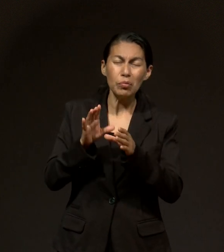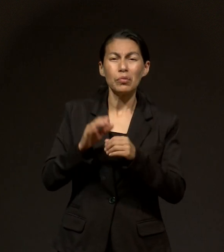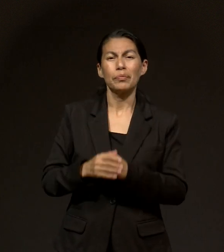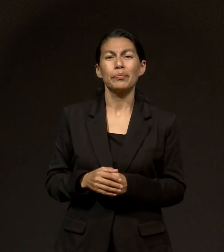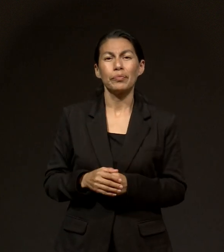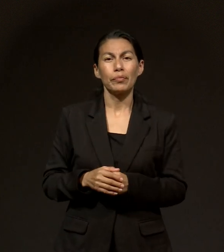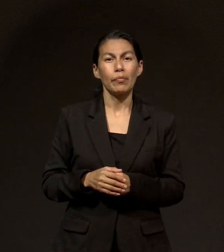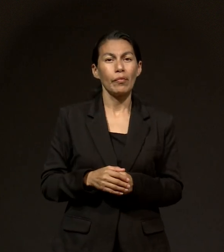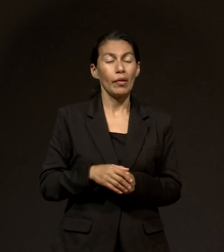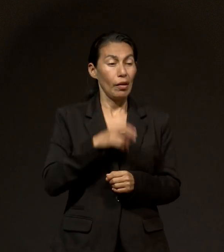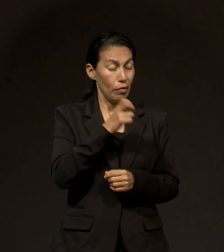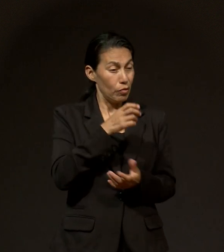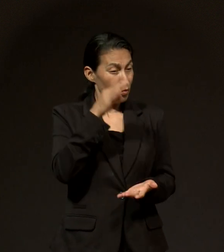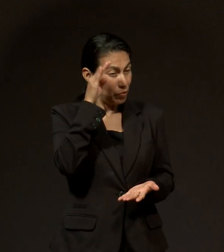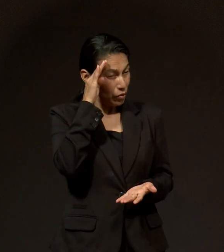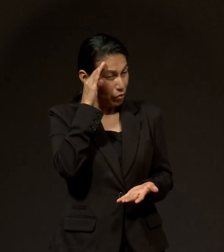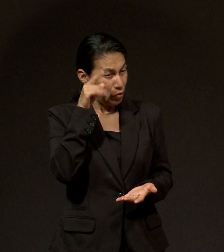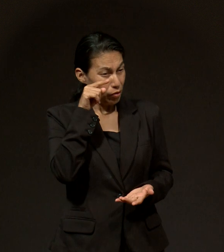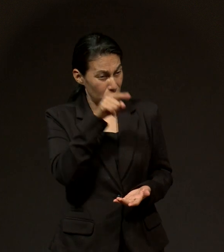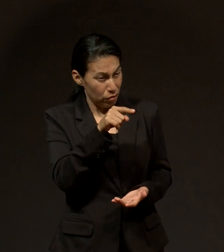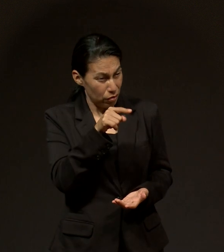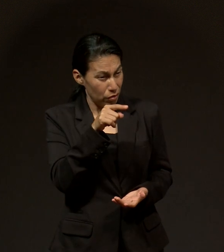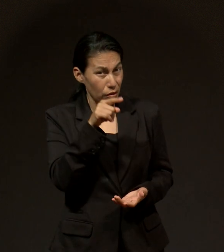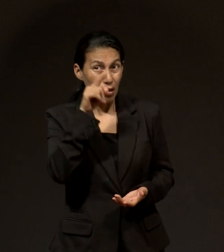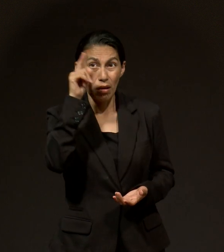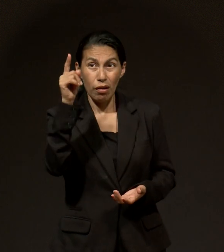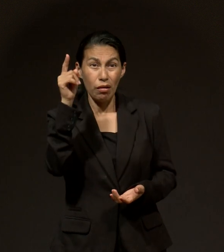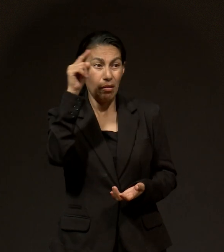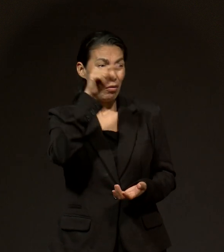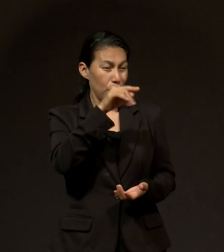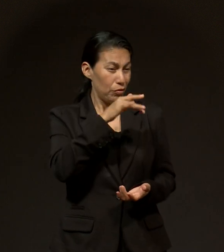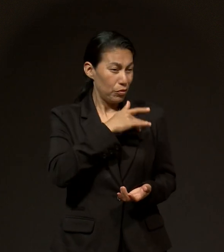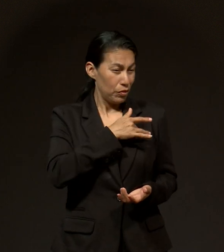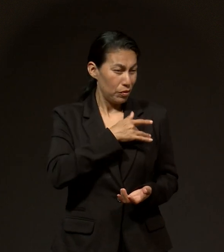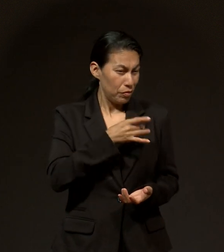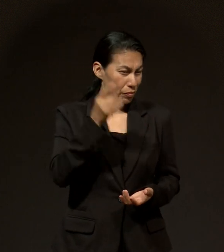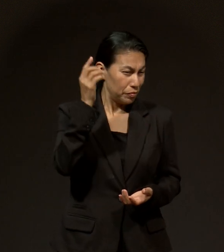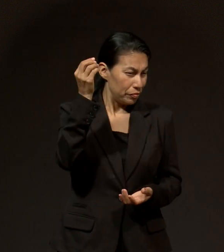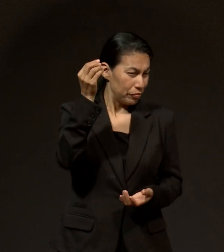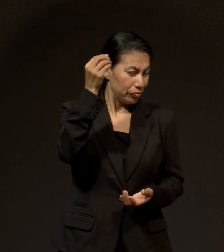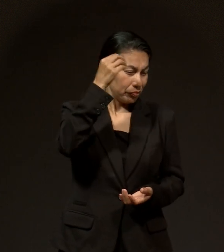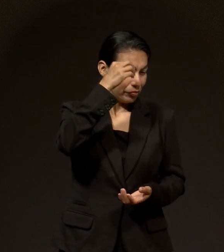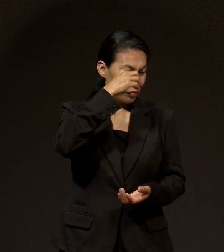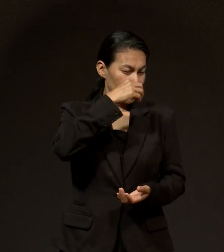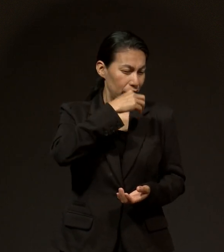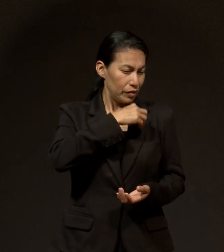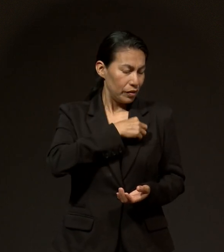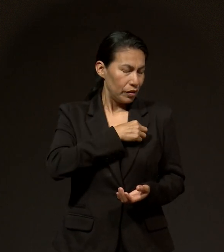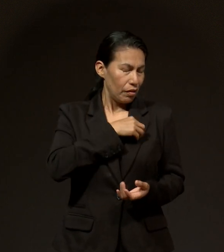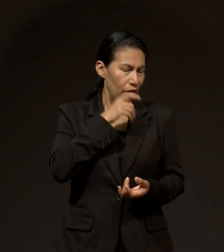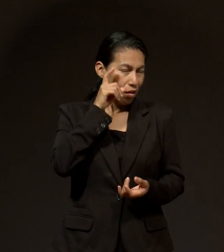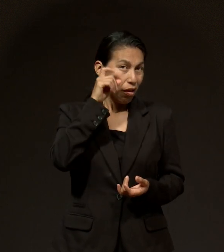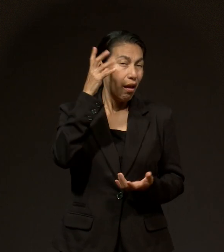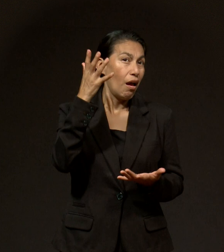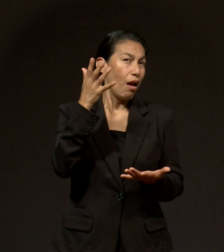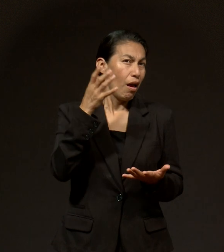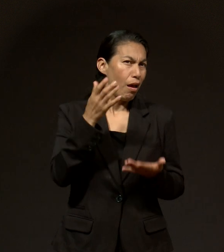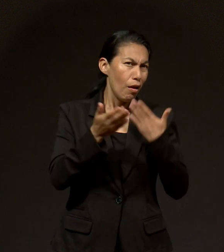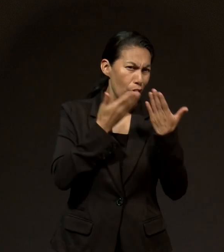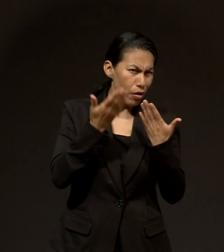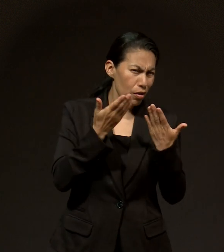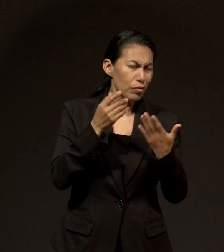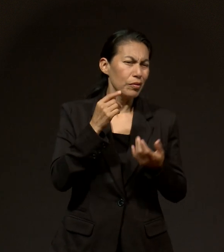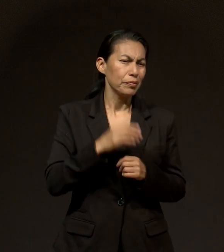mismo Espíritu puso en tu corazón. Porque otros no tienen esto, es decir, otros prefieren otro tipo de